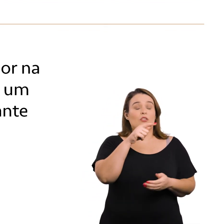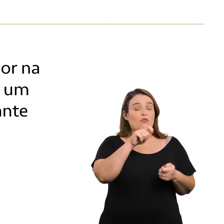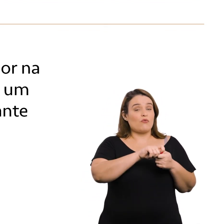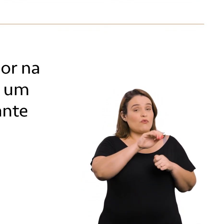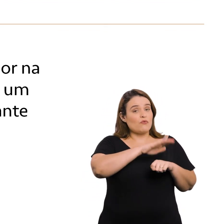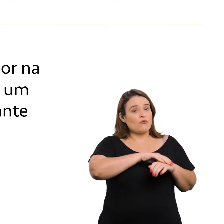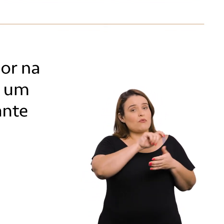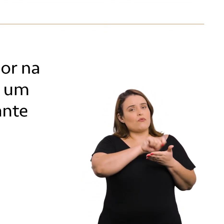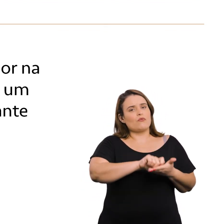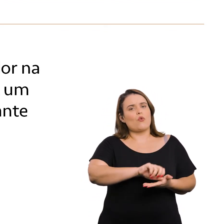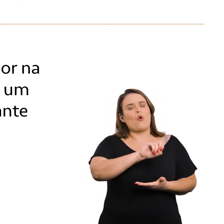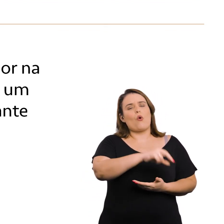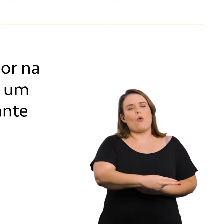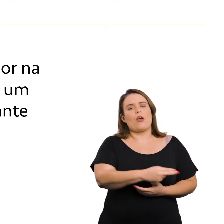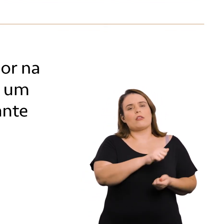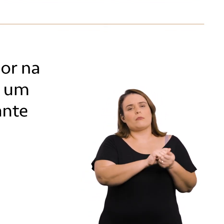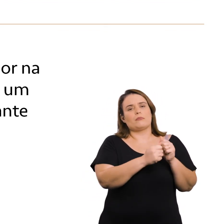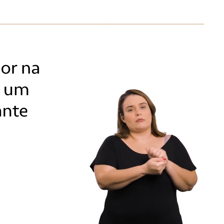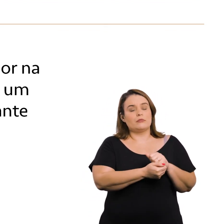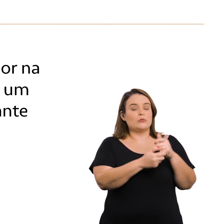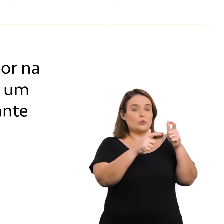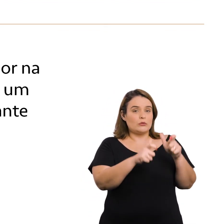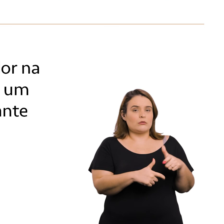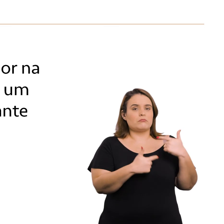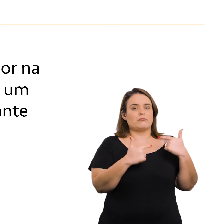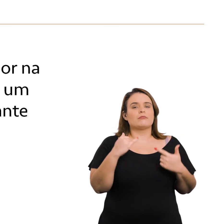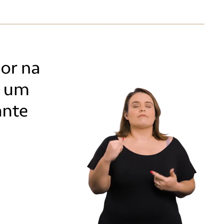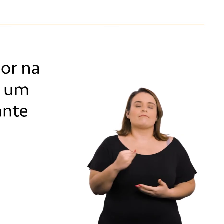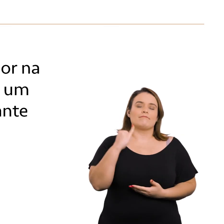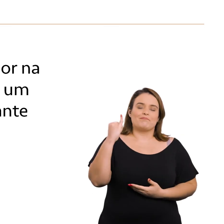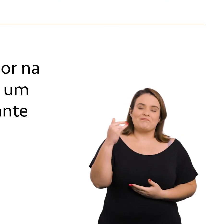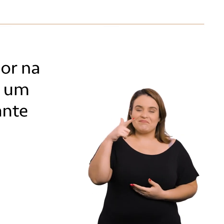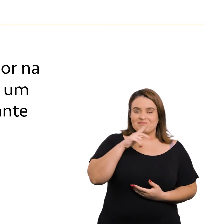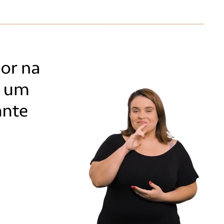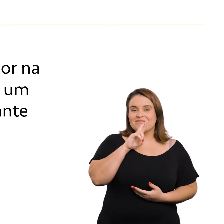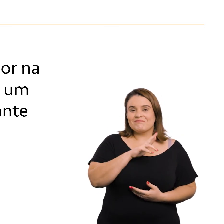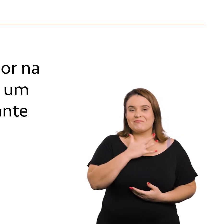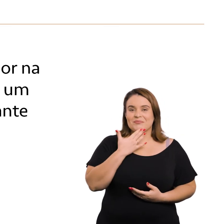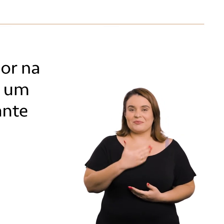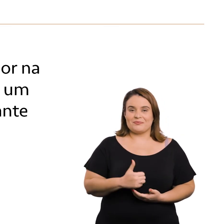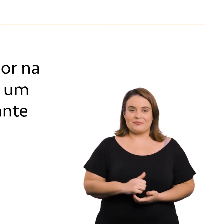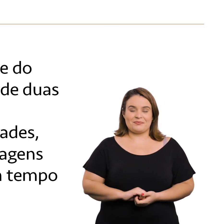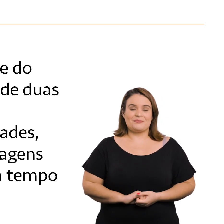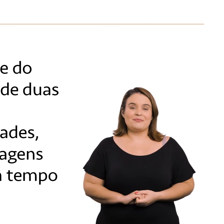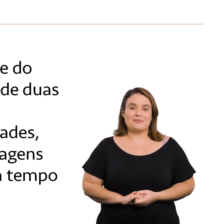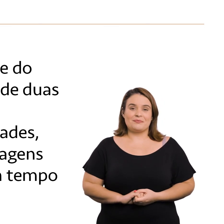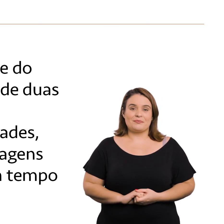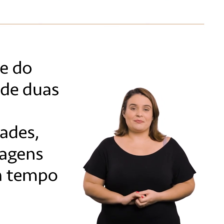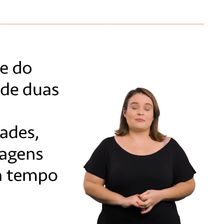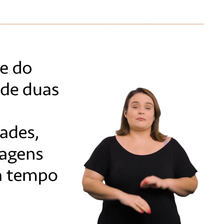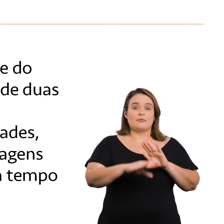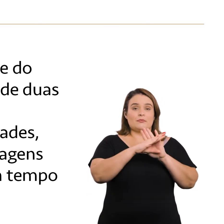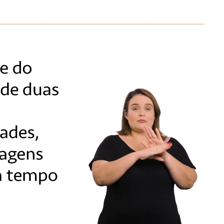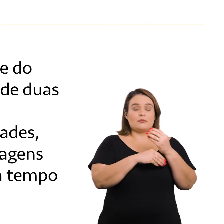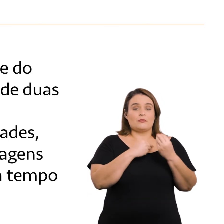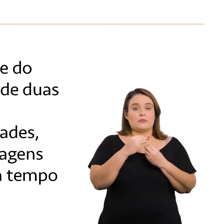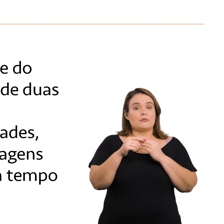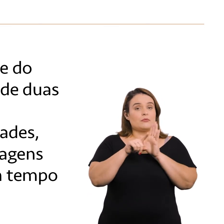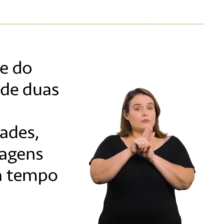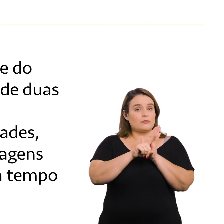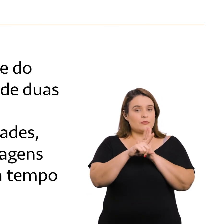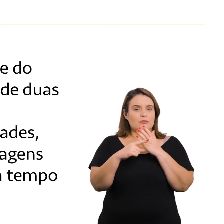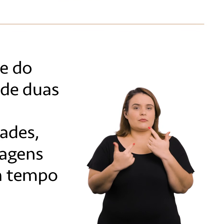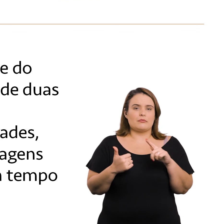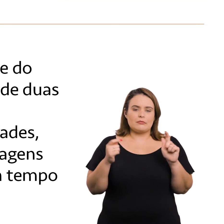concepção ou adaptação de um posto de trabalho é importante para o alcance de melhores resultados. O procedimento para análise